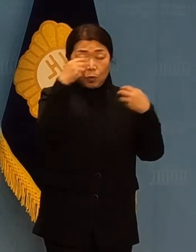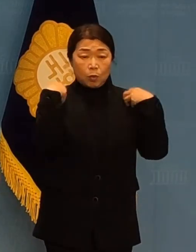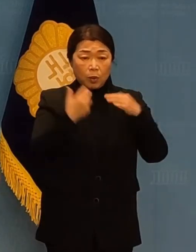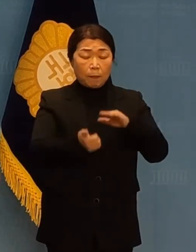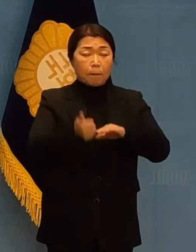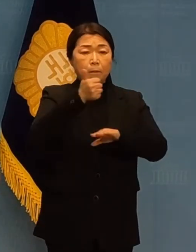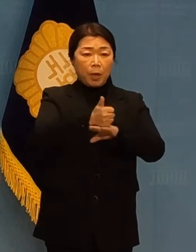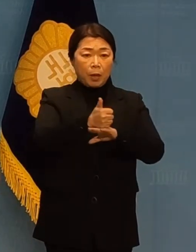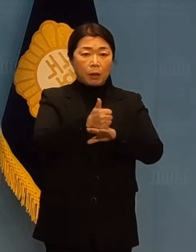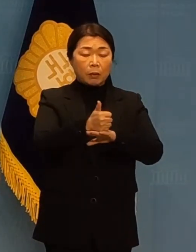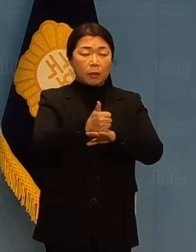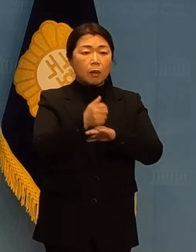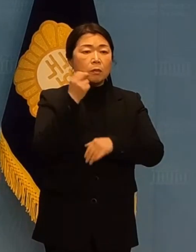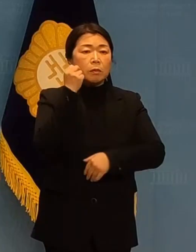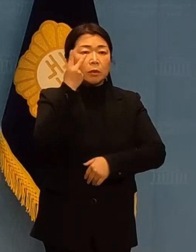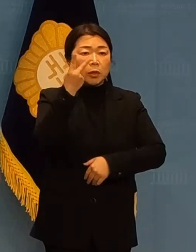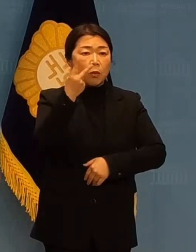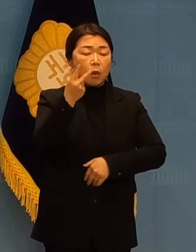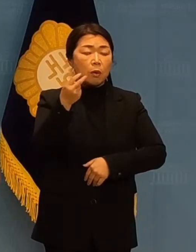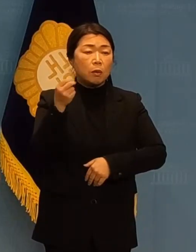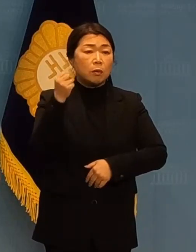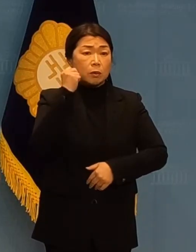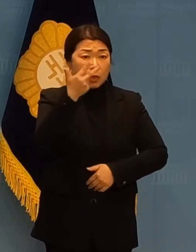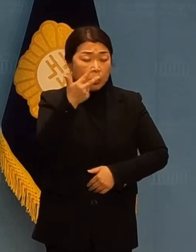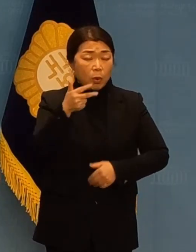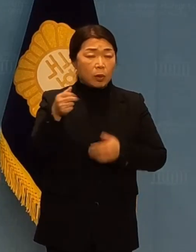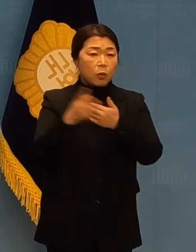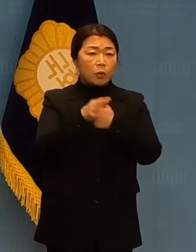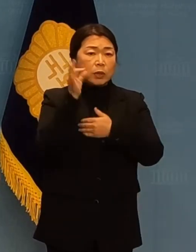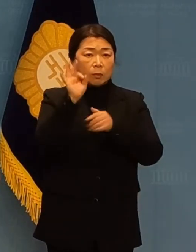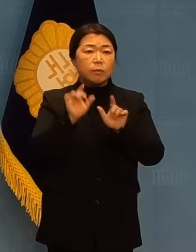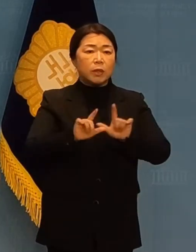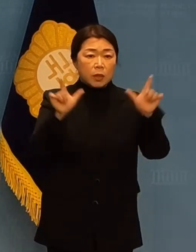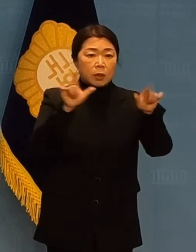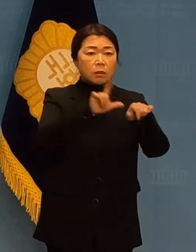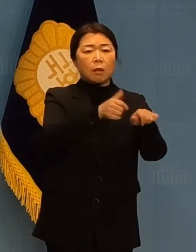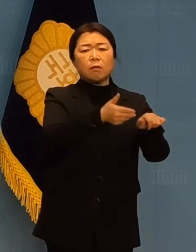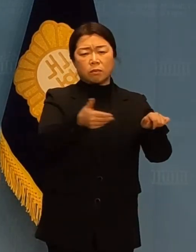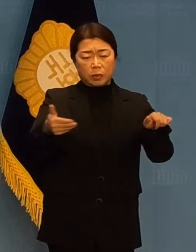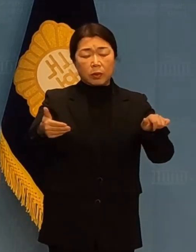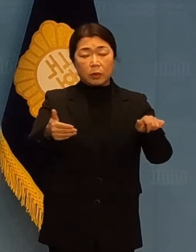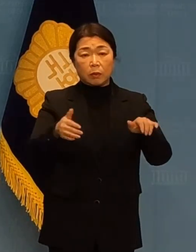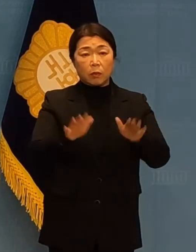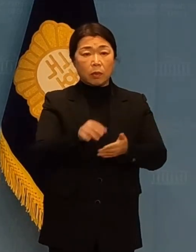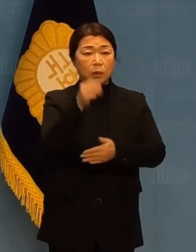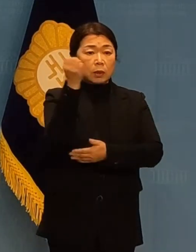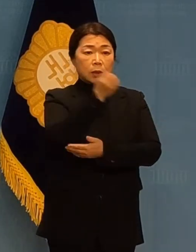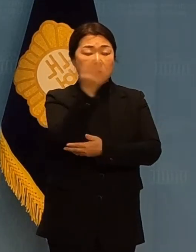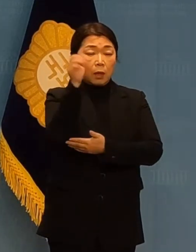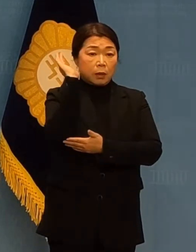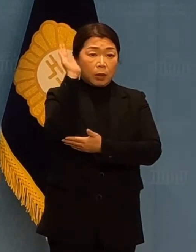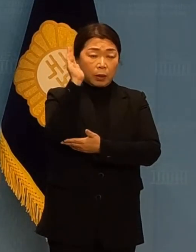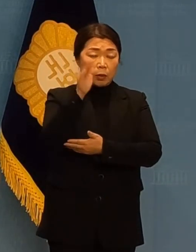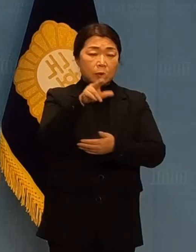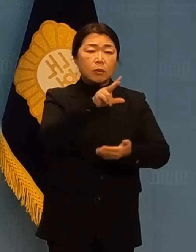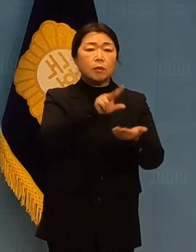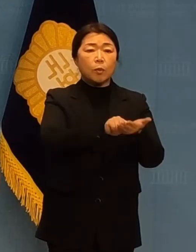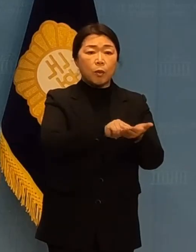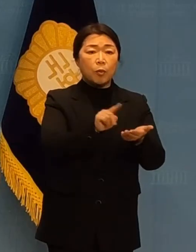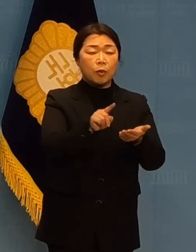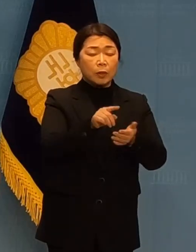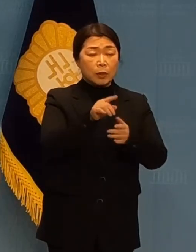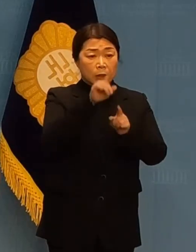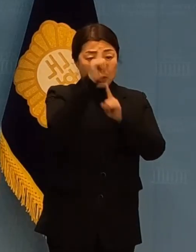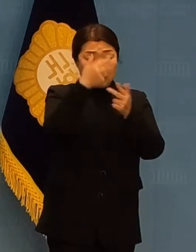하는 것입니까? 다시 말씀드립니다. 오늘 기자회견 제목은 이재명 대표 대상